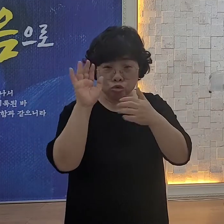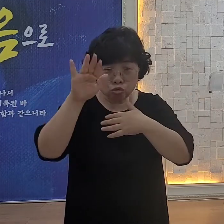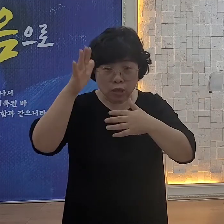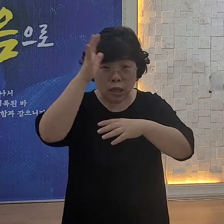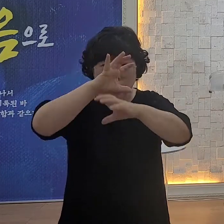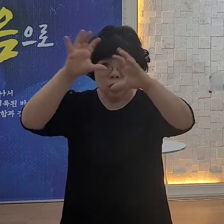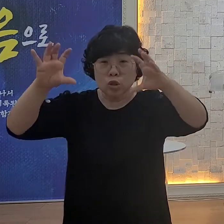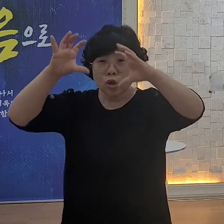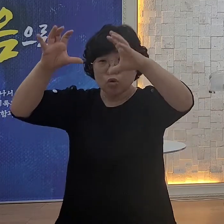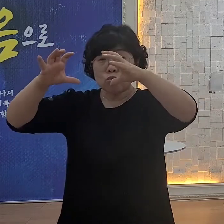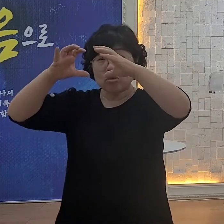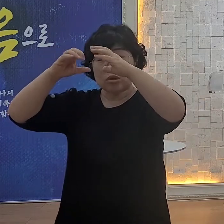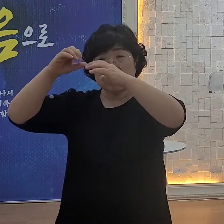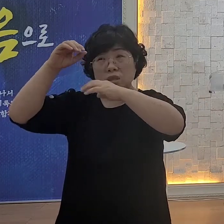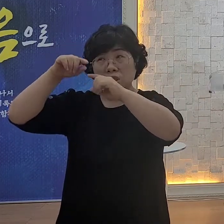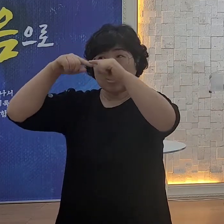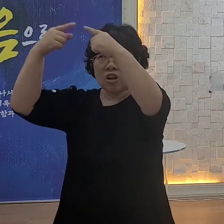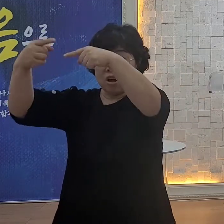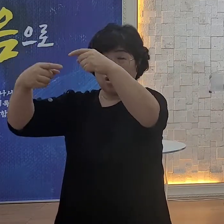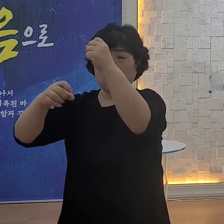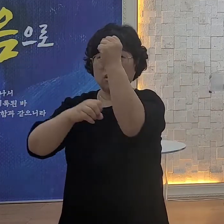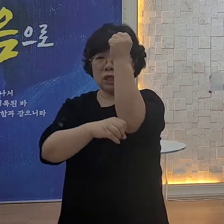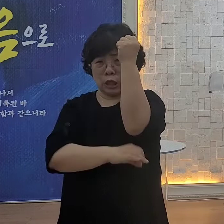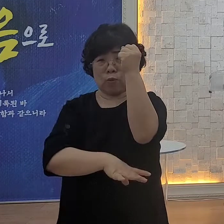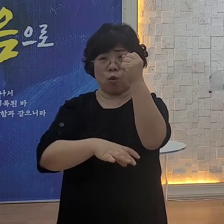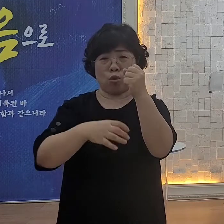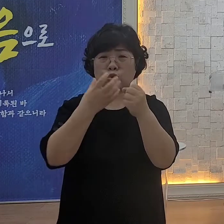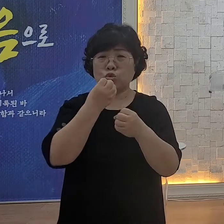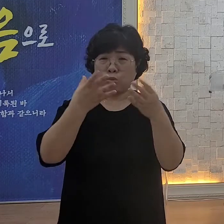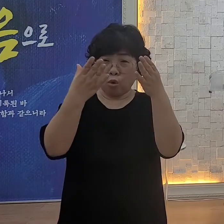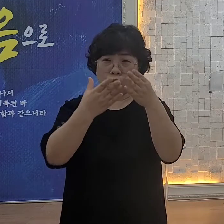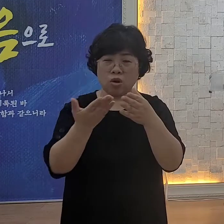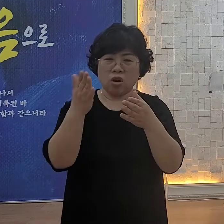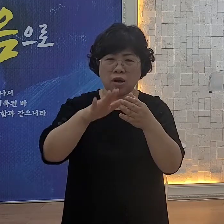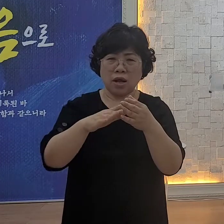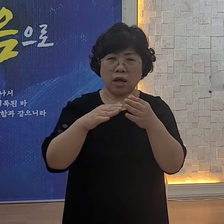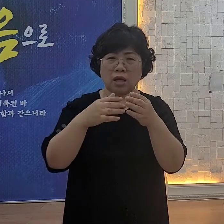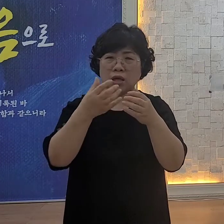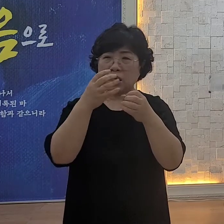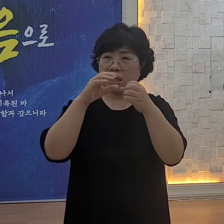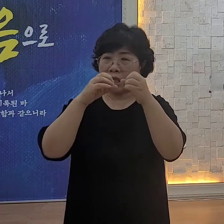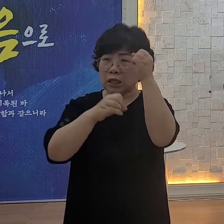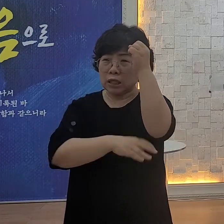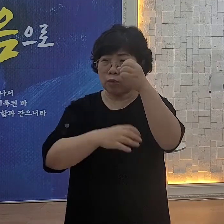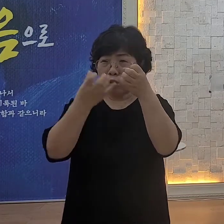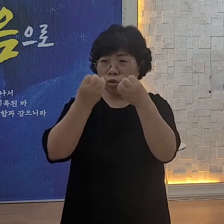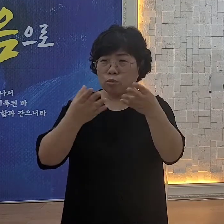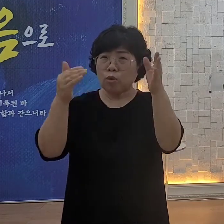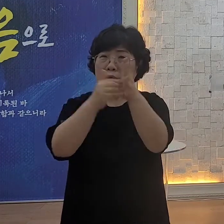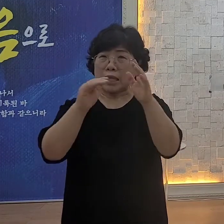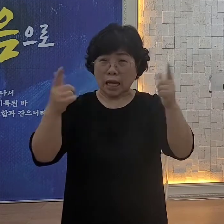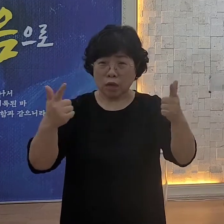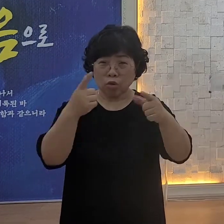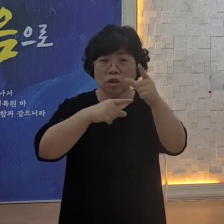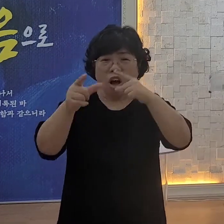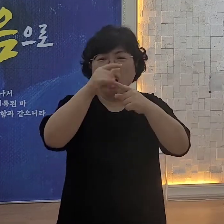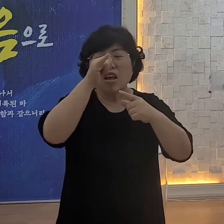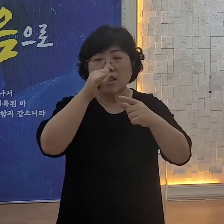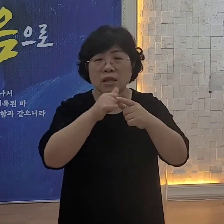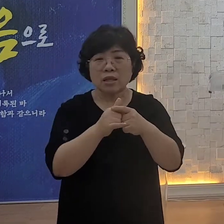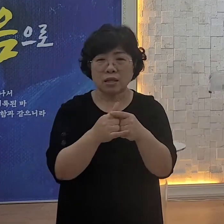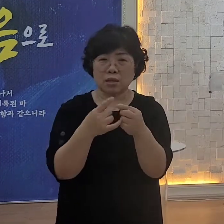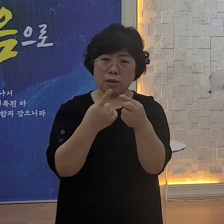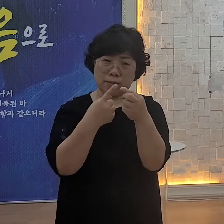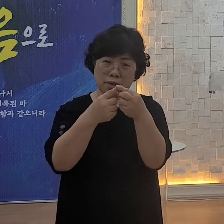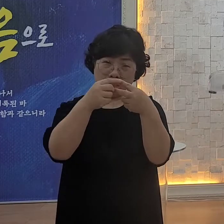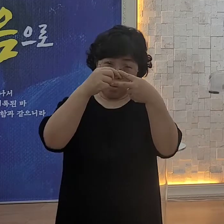축복이 근본적인 축복입니다. 그런데 그게 다가 아니라 그랬죠. 이 땅에서 자, 지난주에 나누었던 하나님과 화평을 누리게